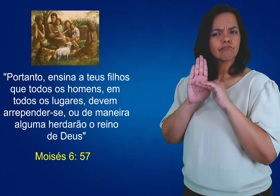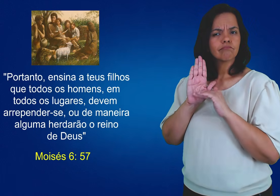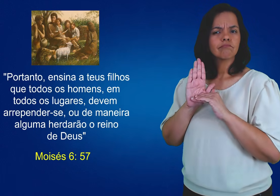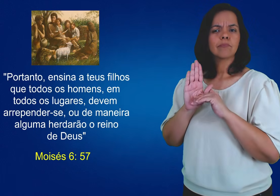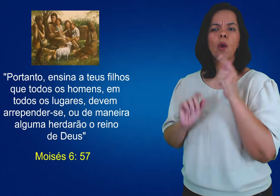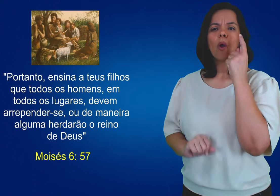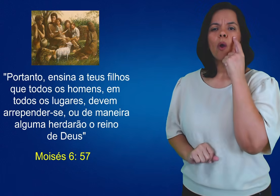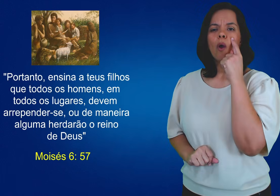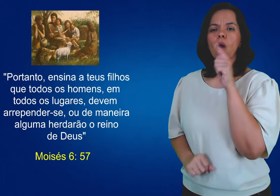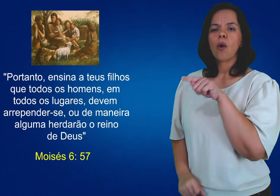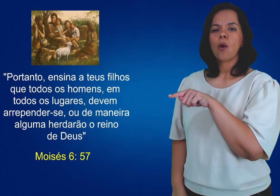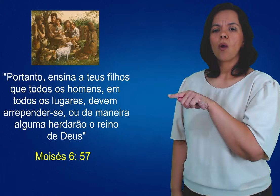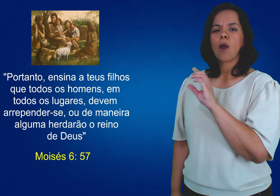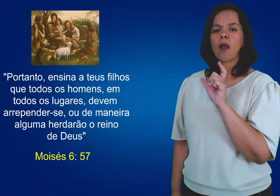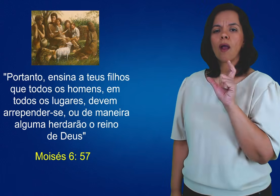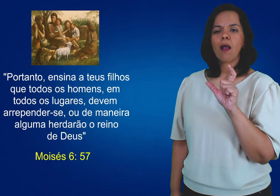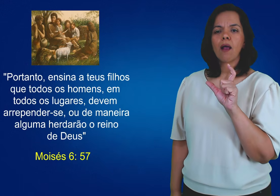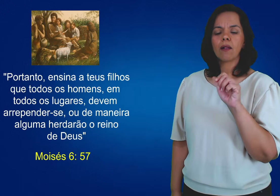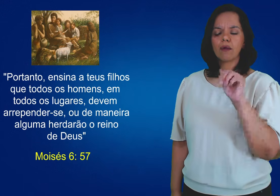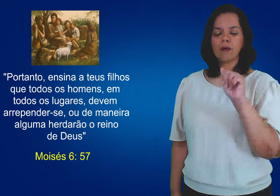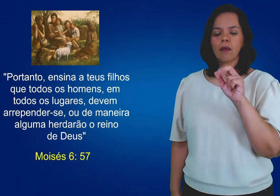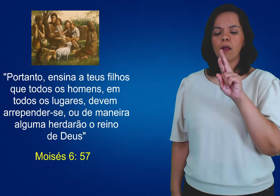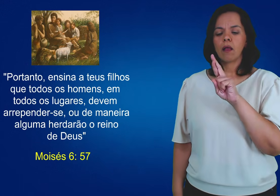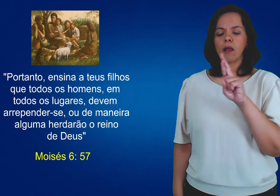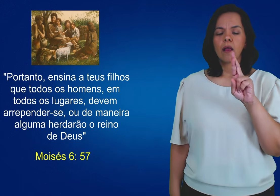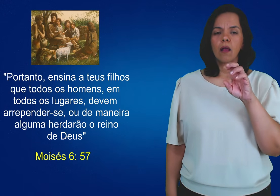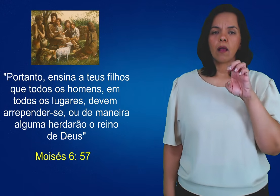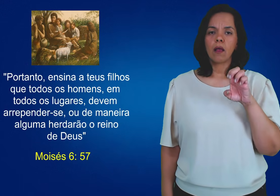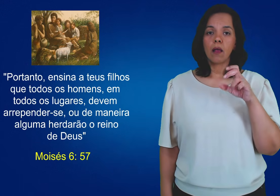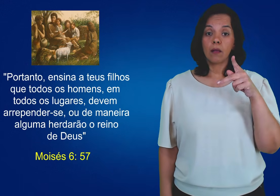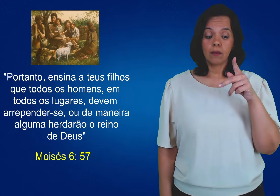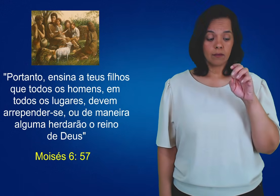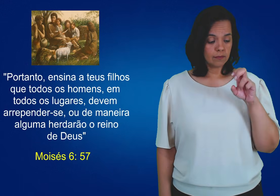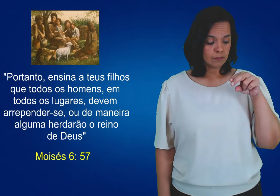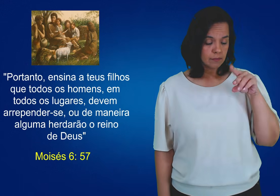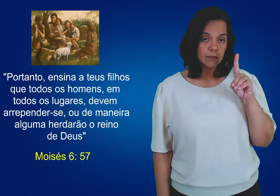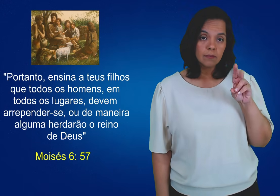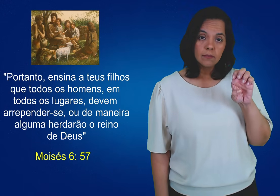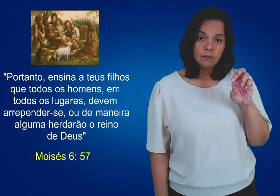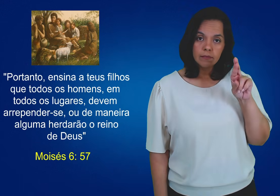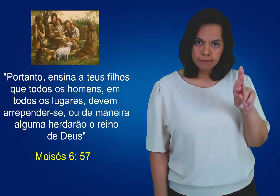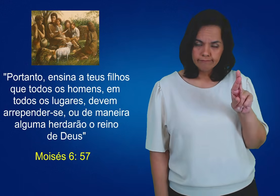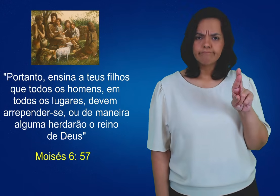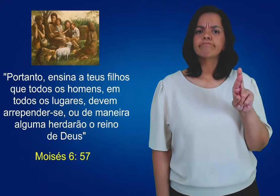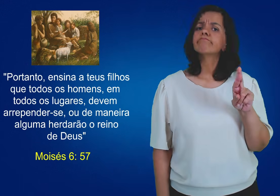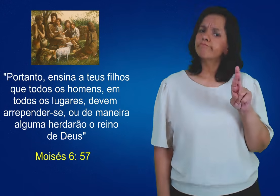já começa a lista. Aqui fala sobre essa palavra aqui, ó, arrepender.